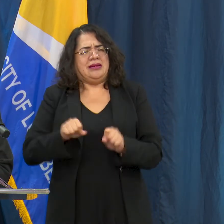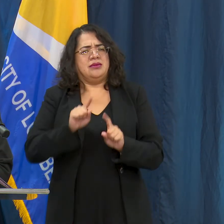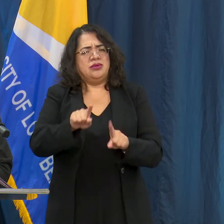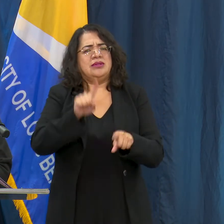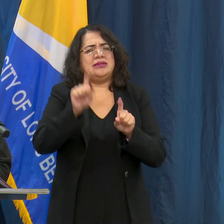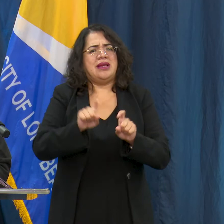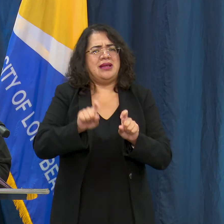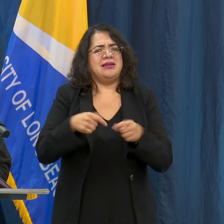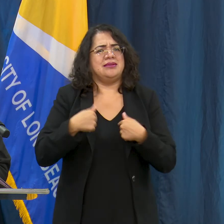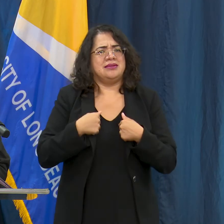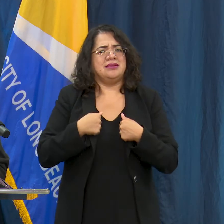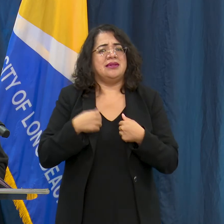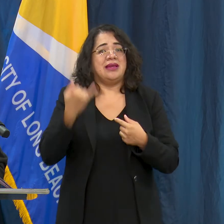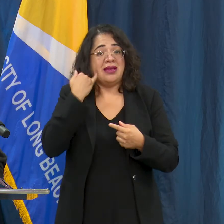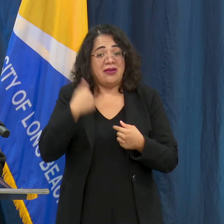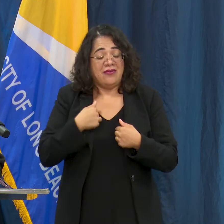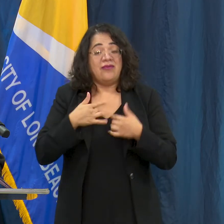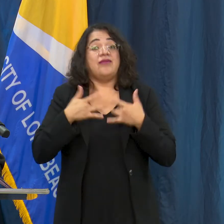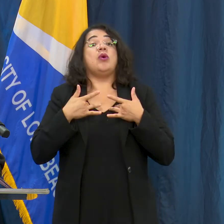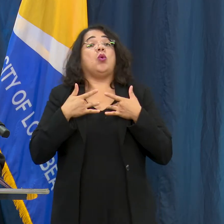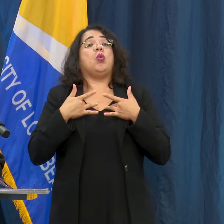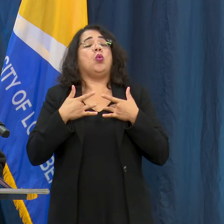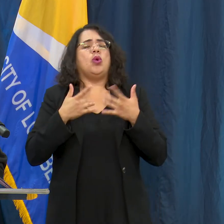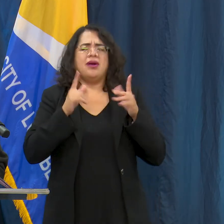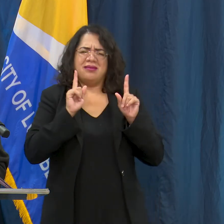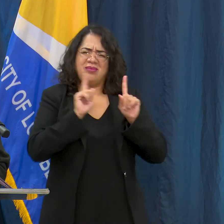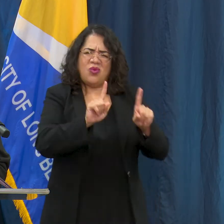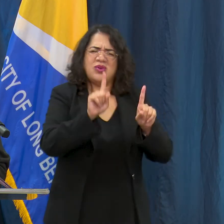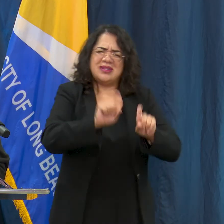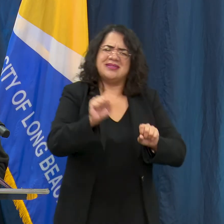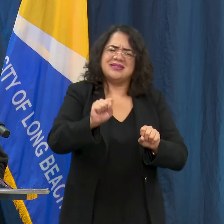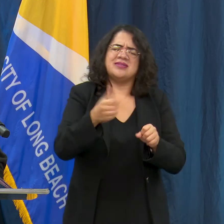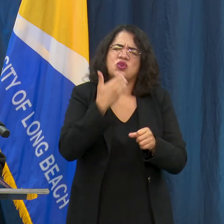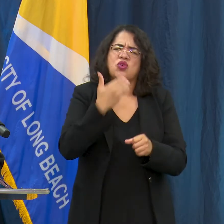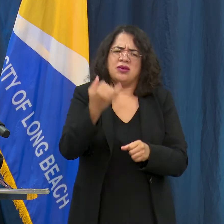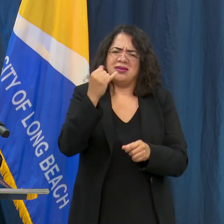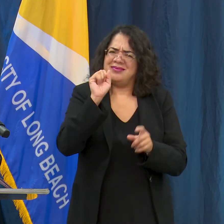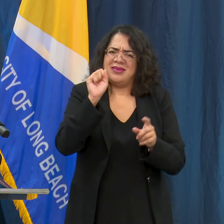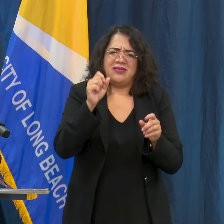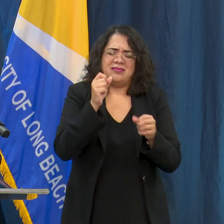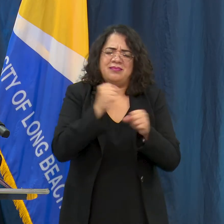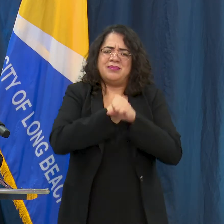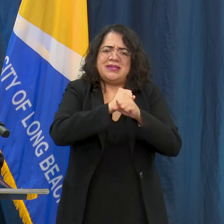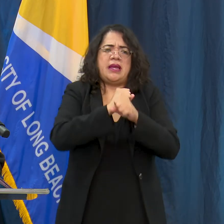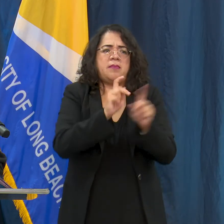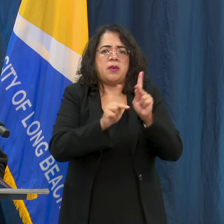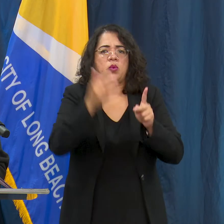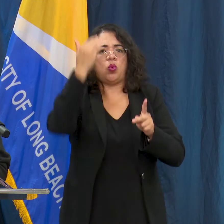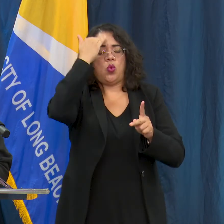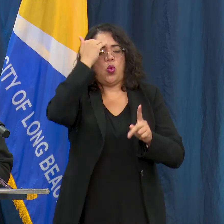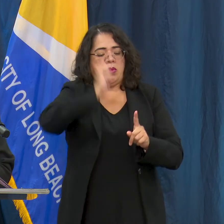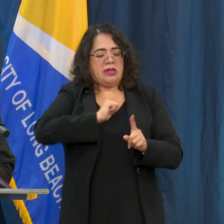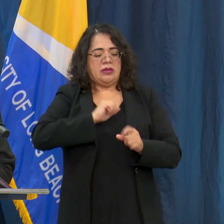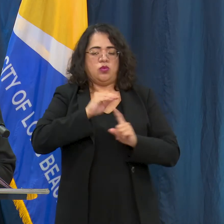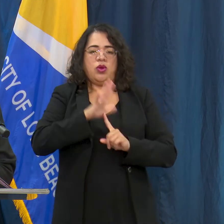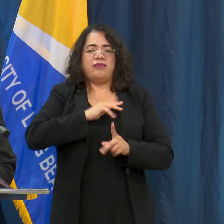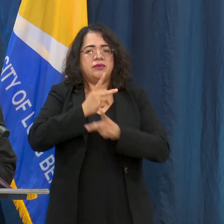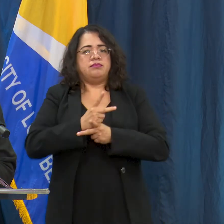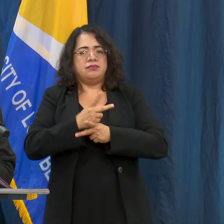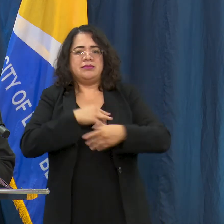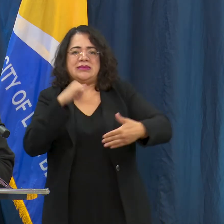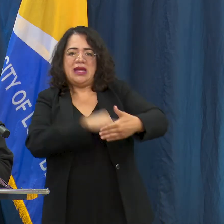de alguien que ha sido positivo con el virus, entonces es la manera que debe decir, ok, tengo que hacer una cita para hacerme una